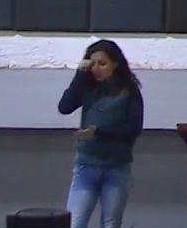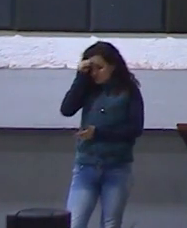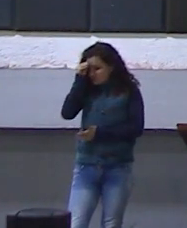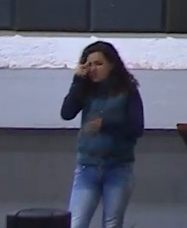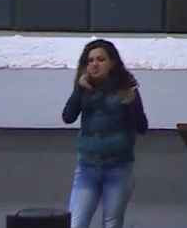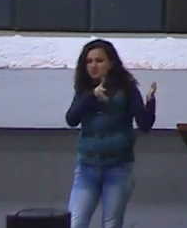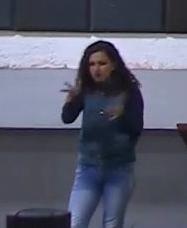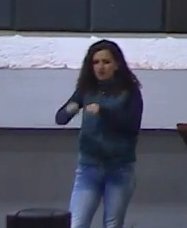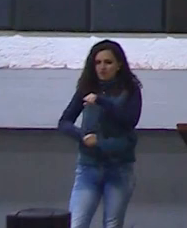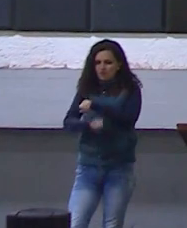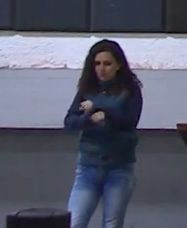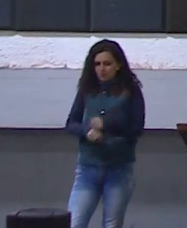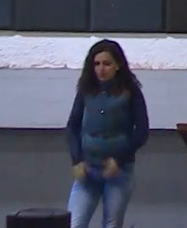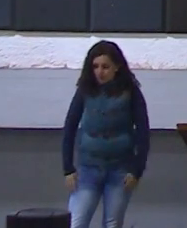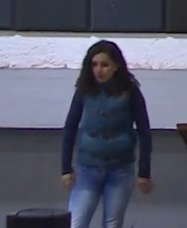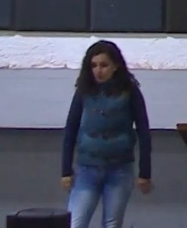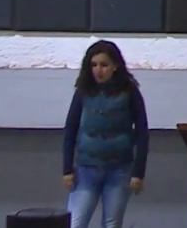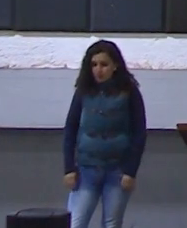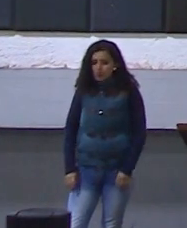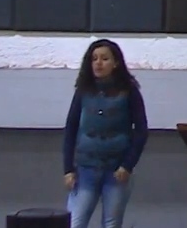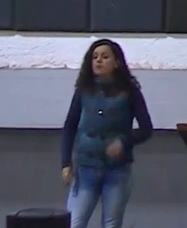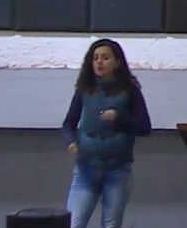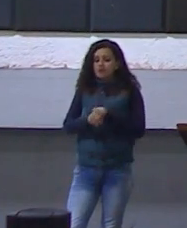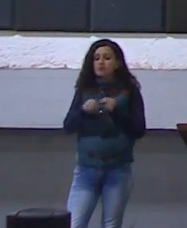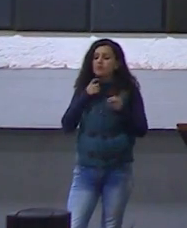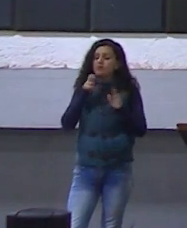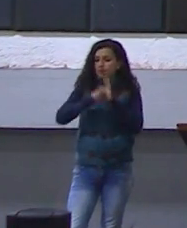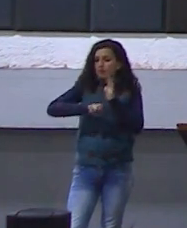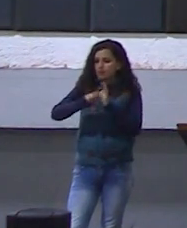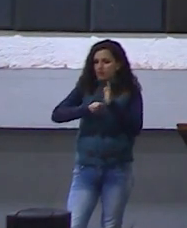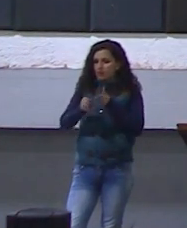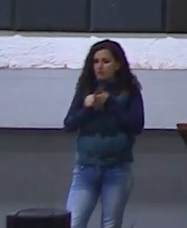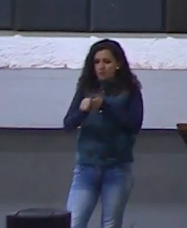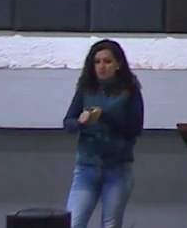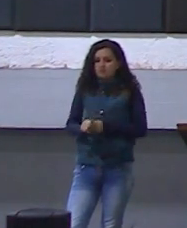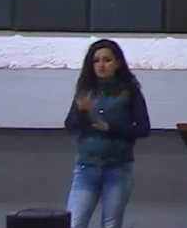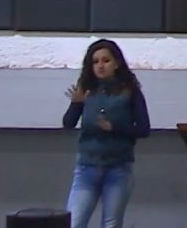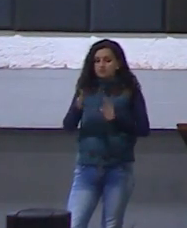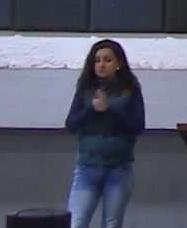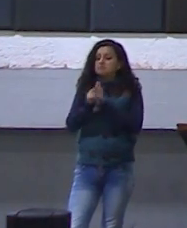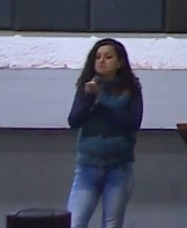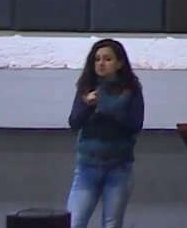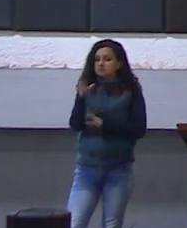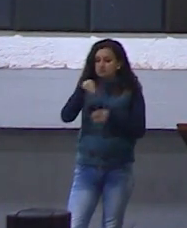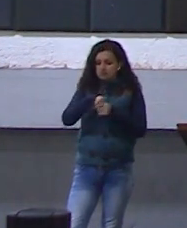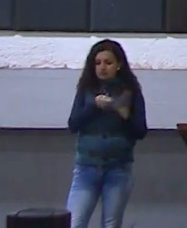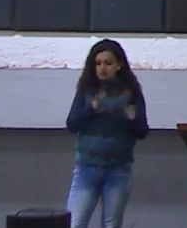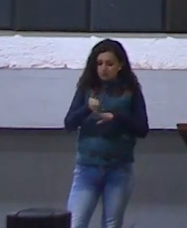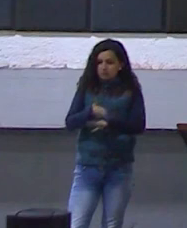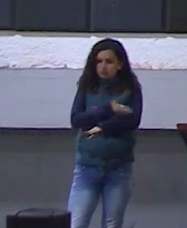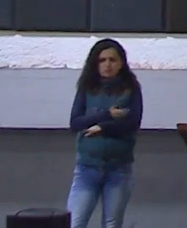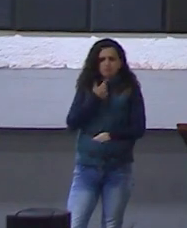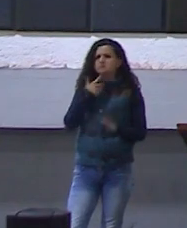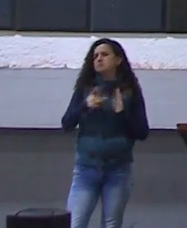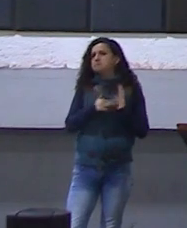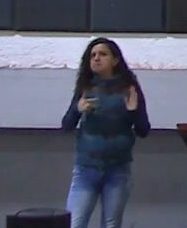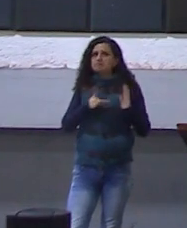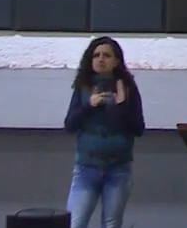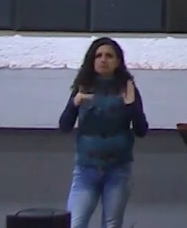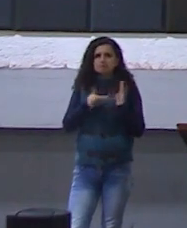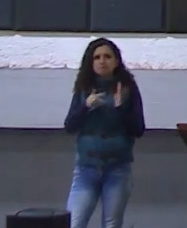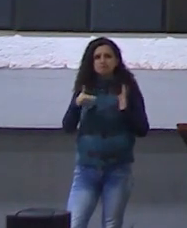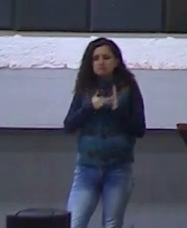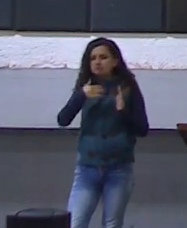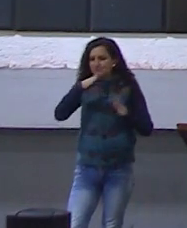el fútbol incorpora el concierto de teorías y métodos una de las críticas que se tiene al plan anterior era que era muy técnico